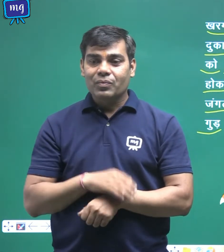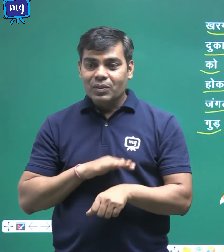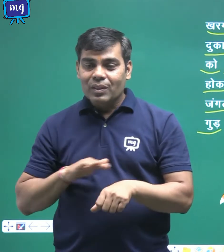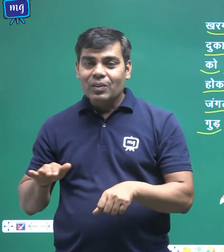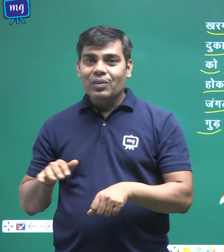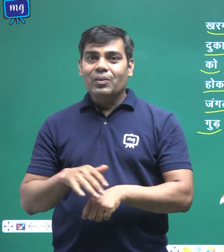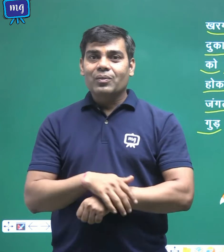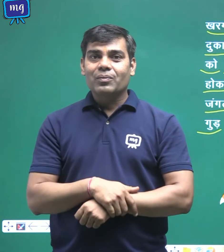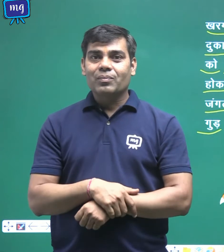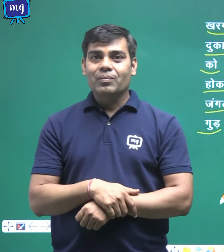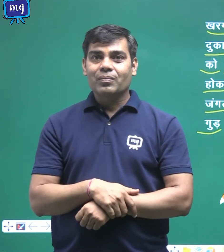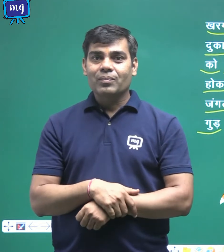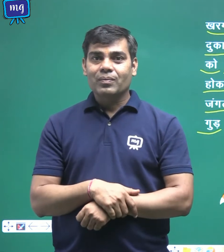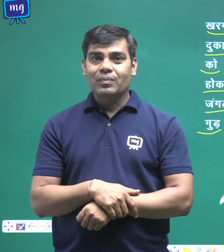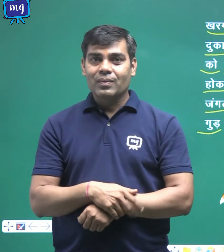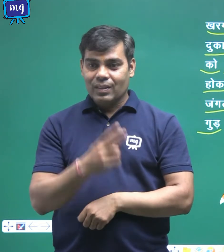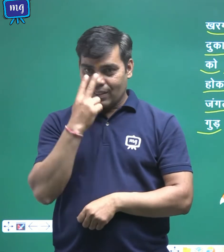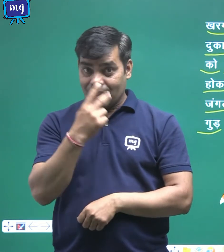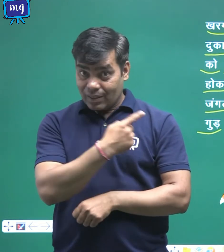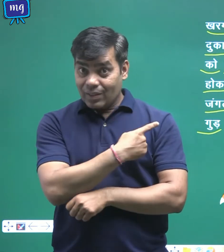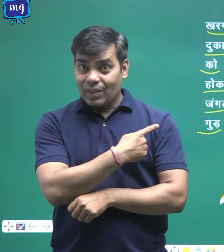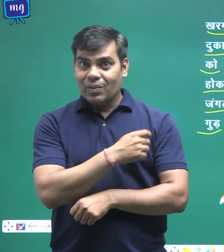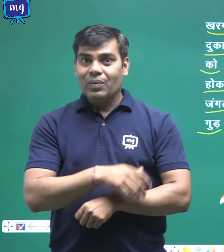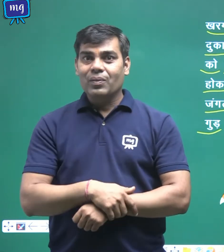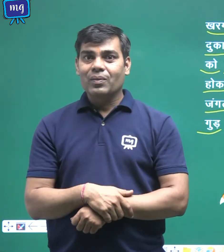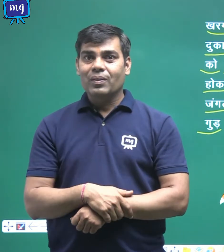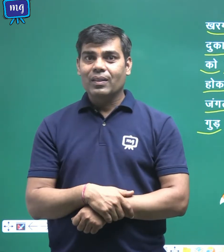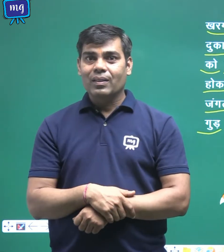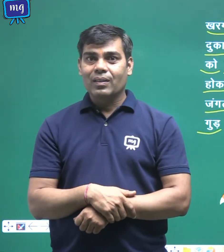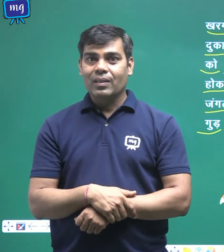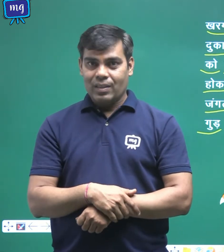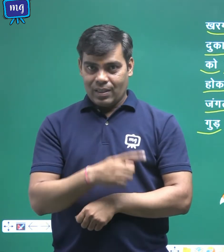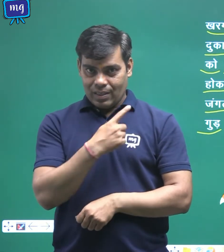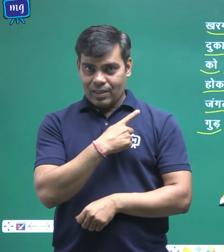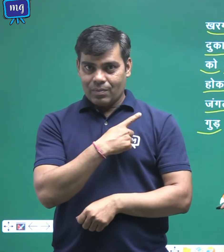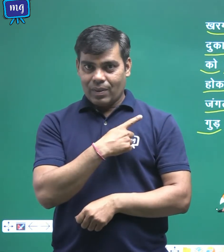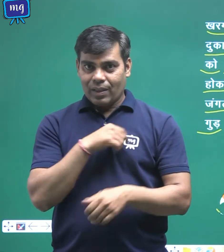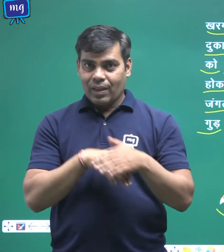बच्चों, इस चित्र को देखो। इसमें आपको